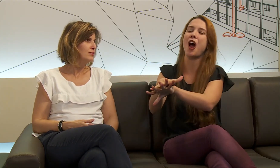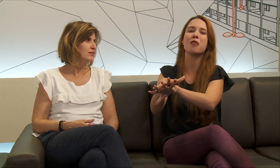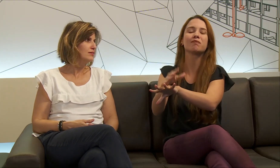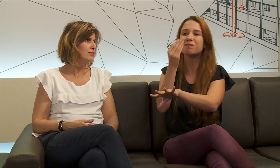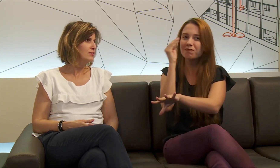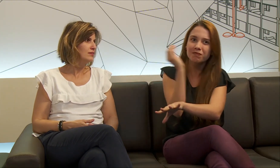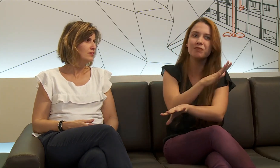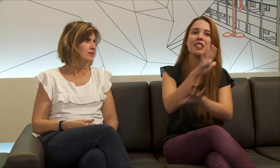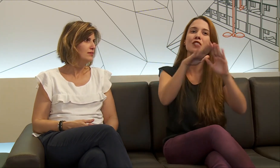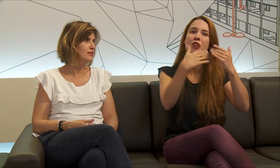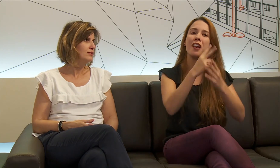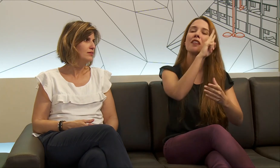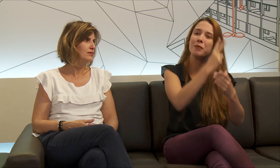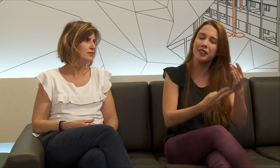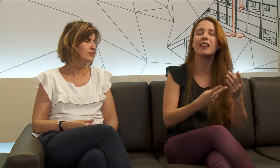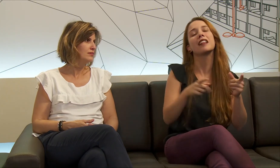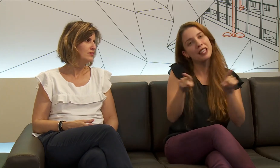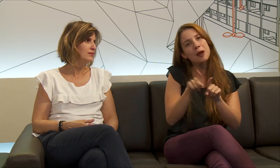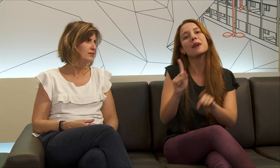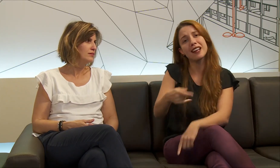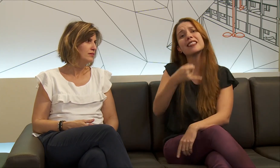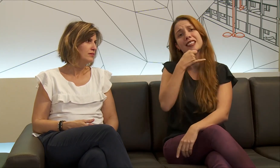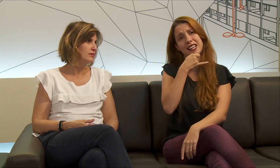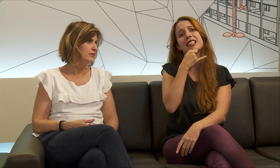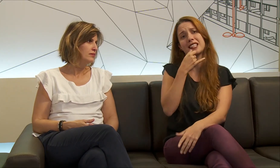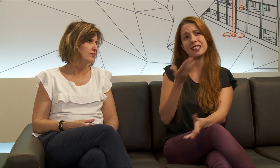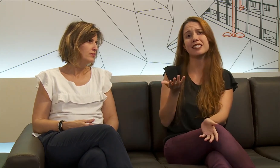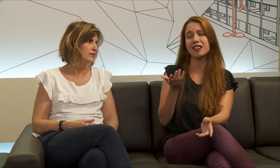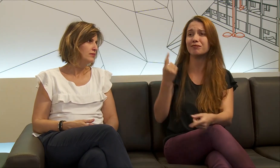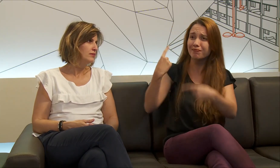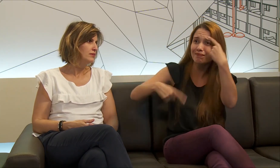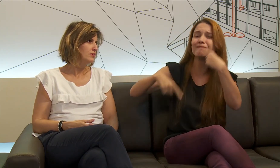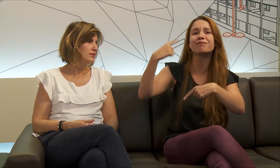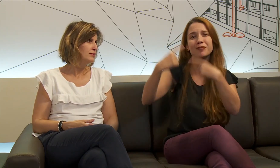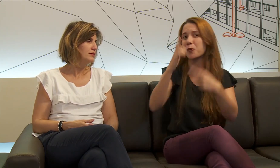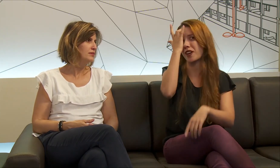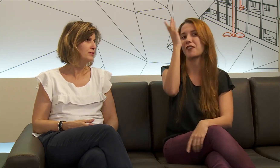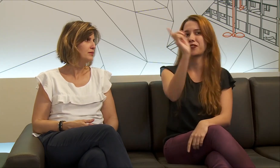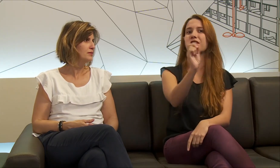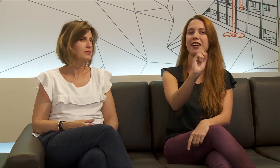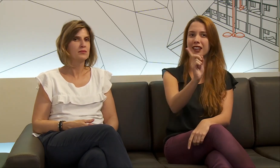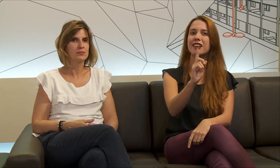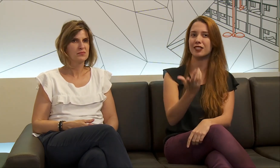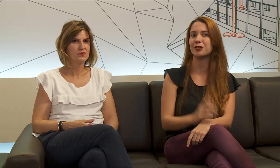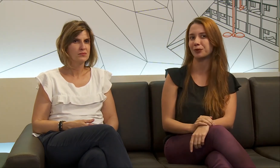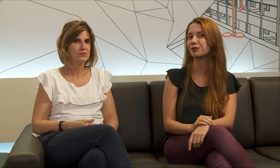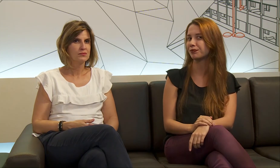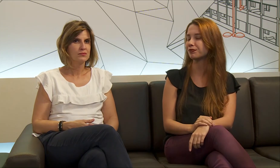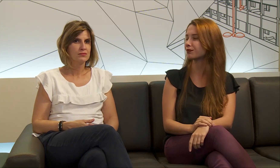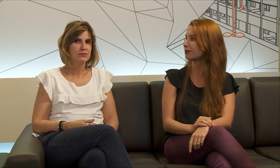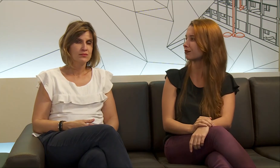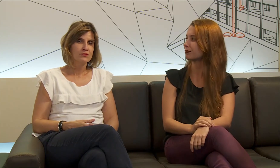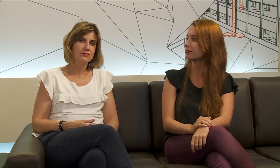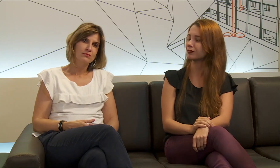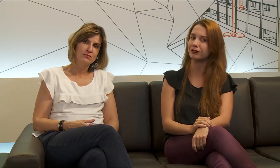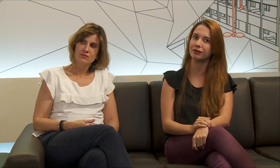a inclusão, ela faz com que os surdos, eles fiquem excluídos e não incluídos, né? Mas a